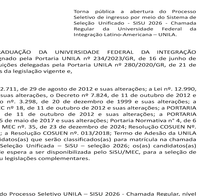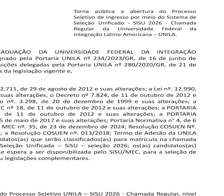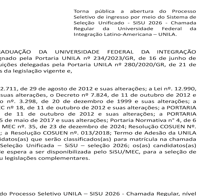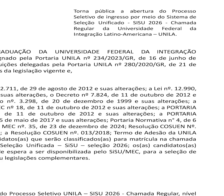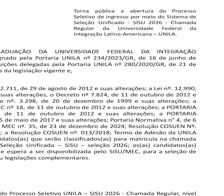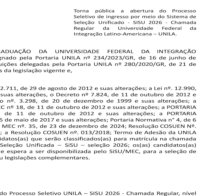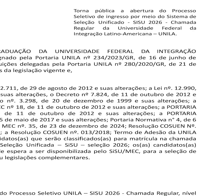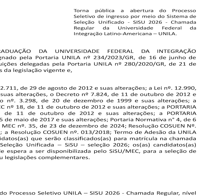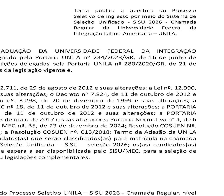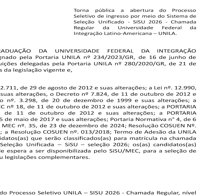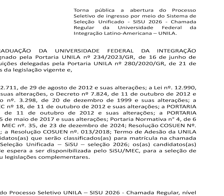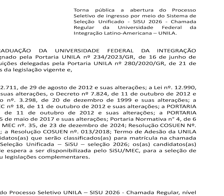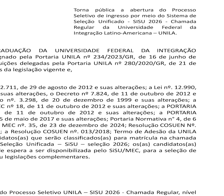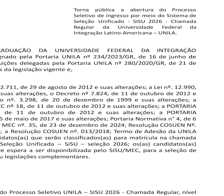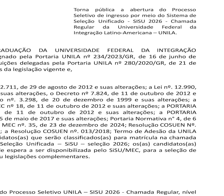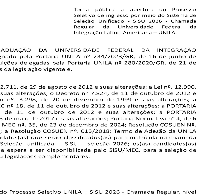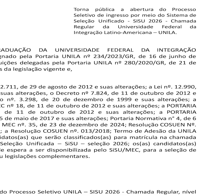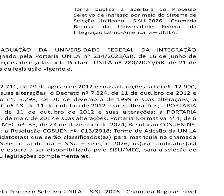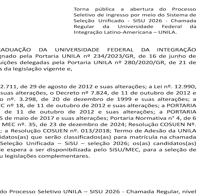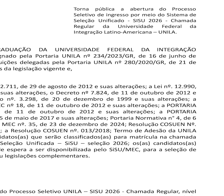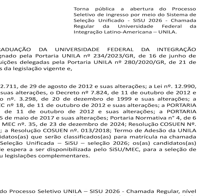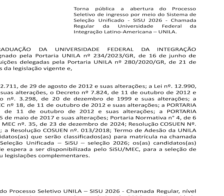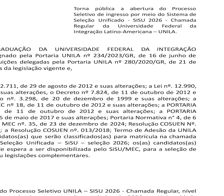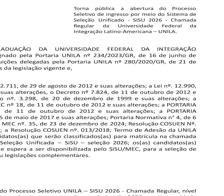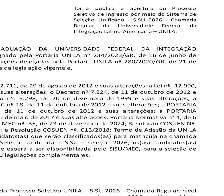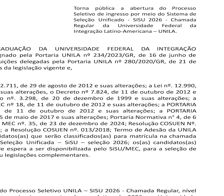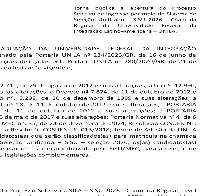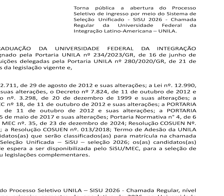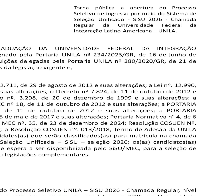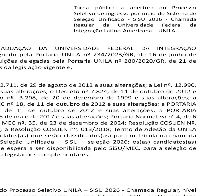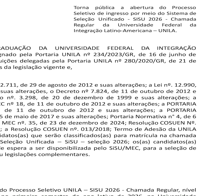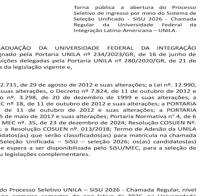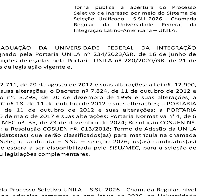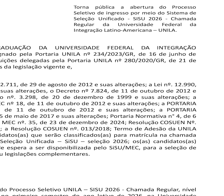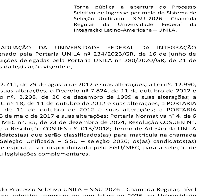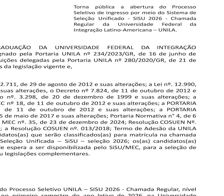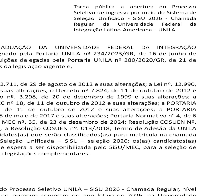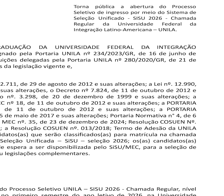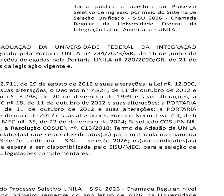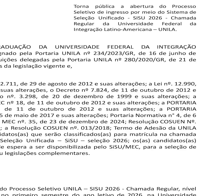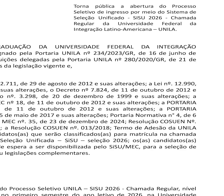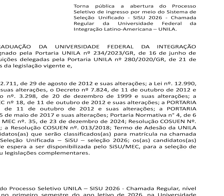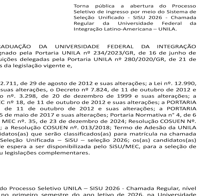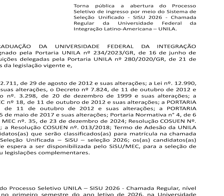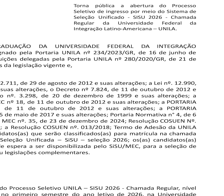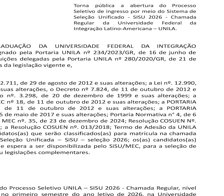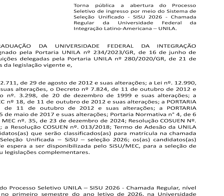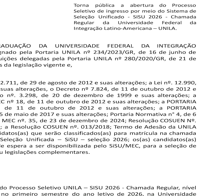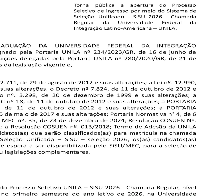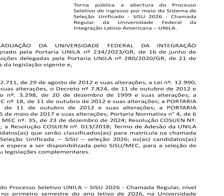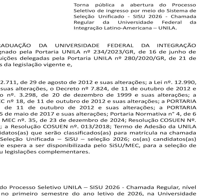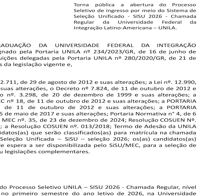o edital MEC número 35, de 23 de dezembro de 2024, a resolução